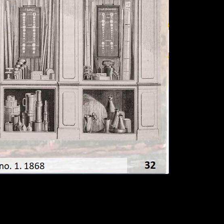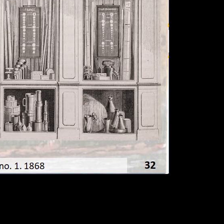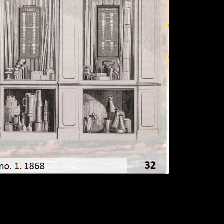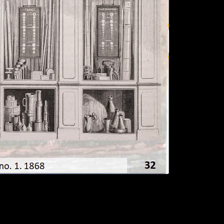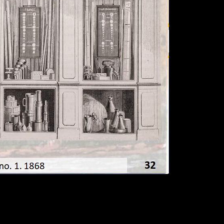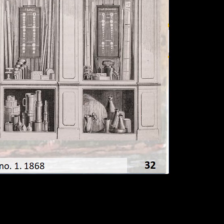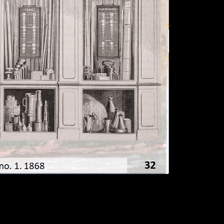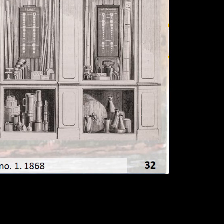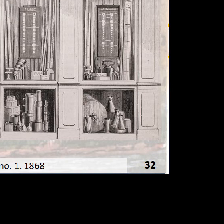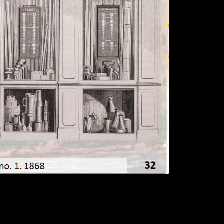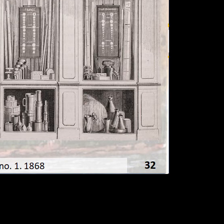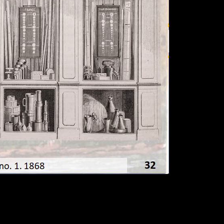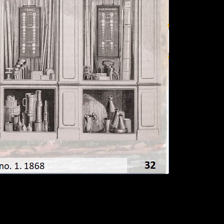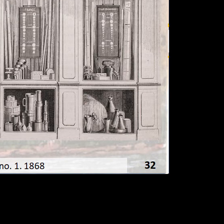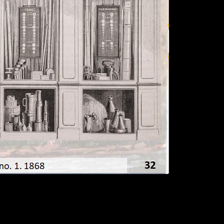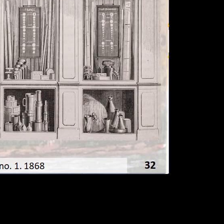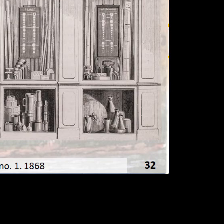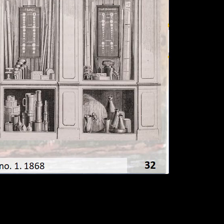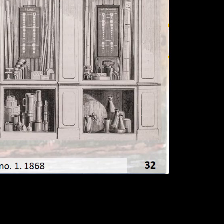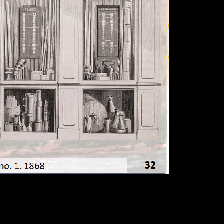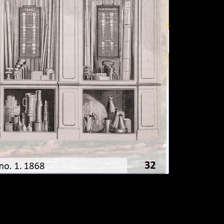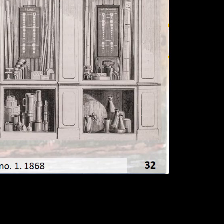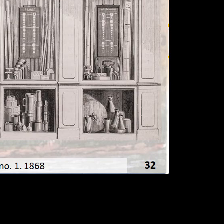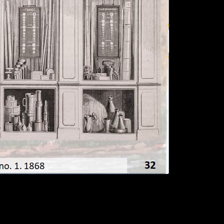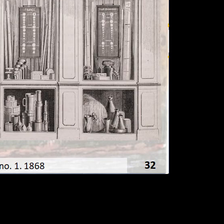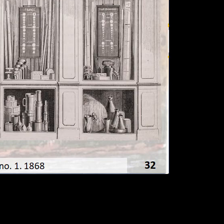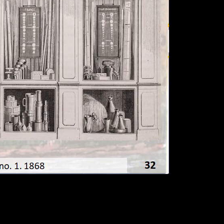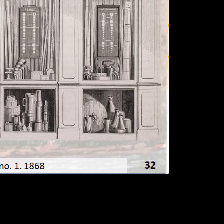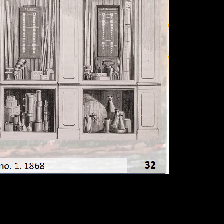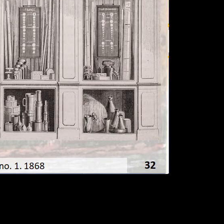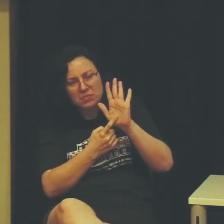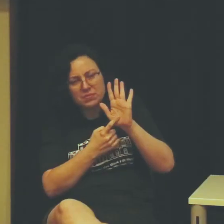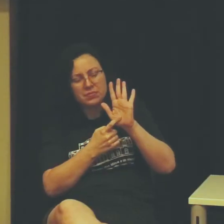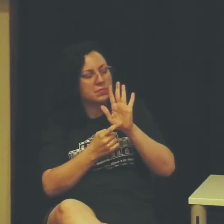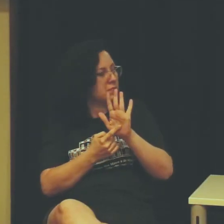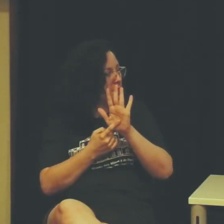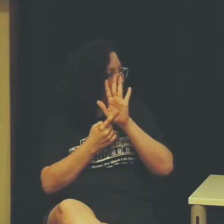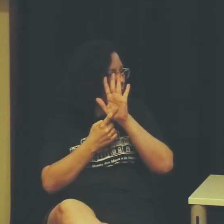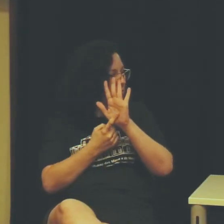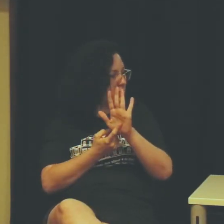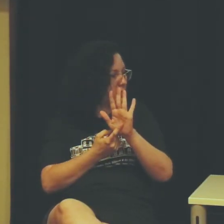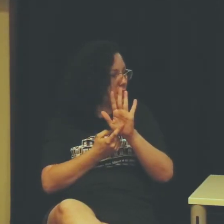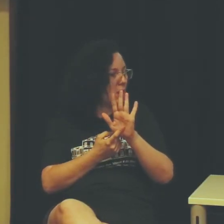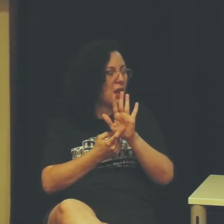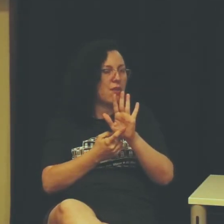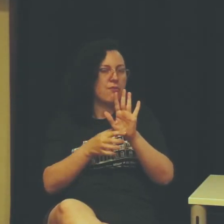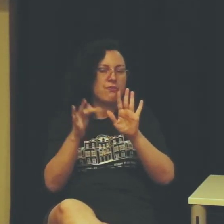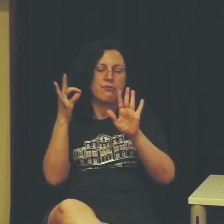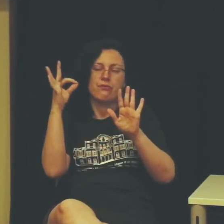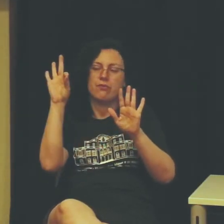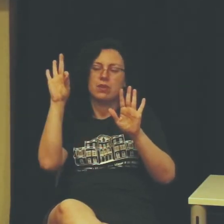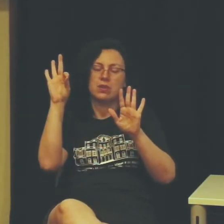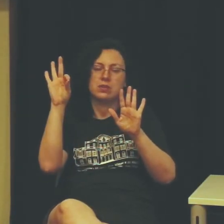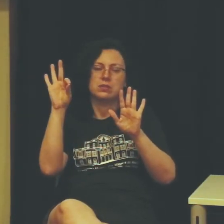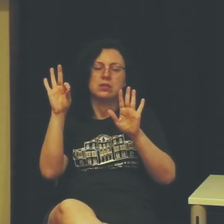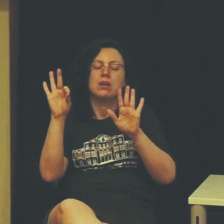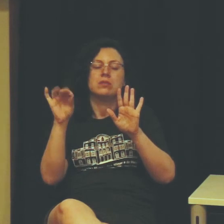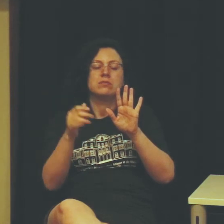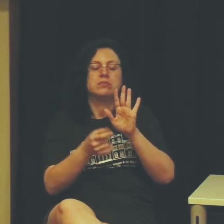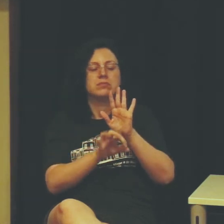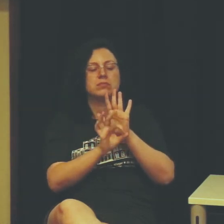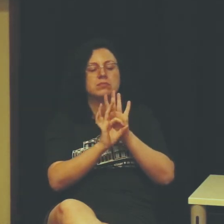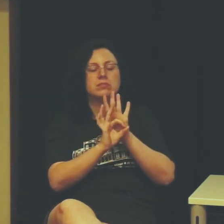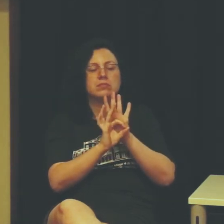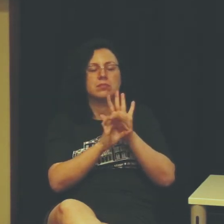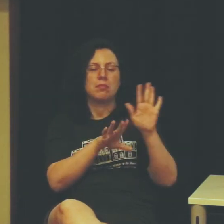mais tecnológico que eles tinham para ser expostos. E nessa exposição mundial de Paris, as moedas e